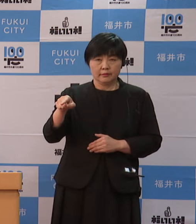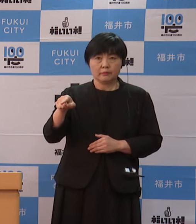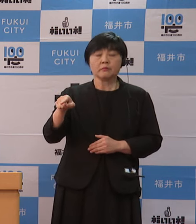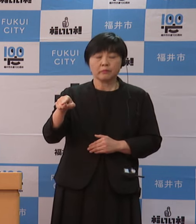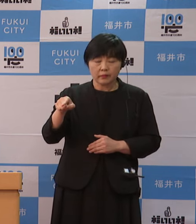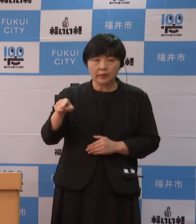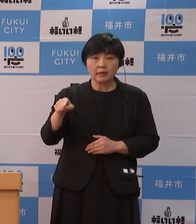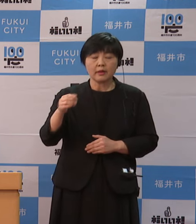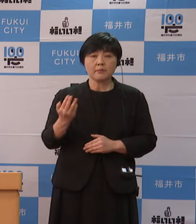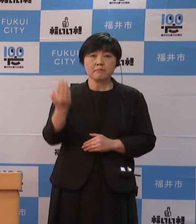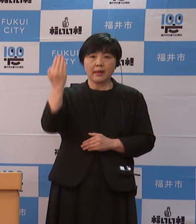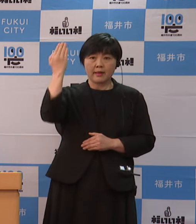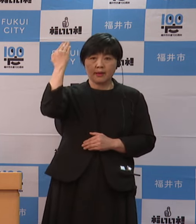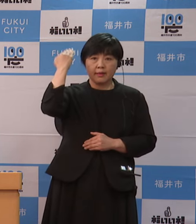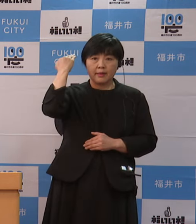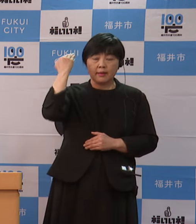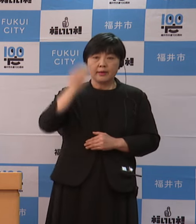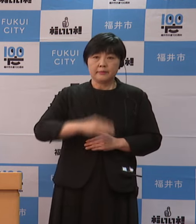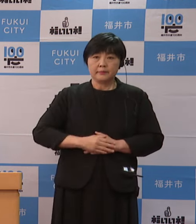前の、